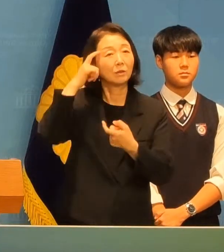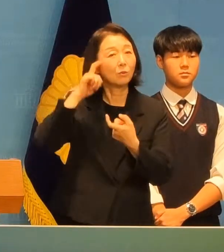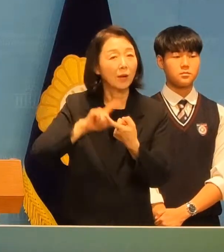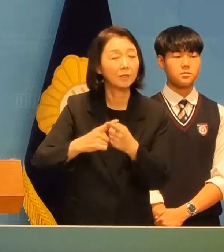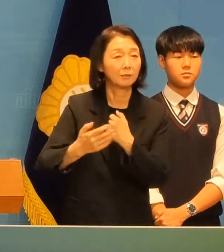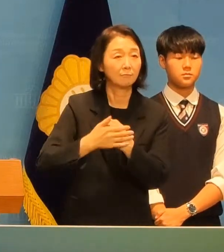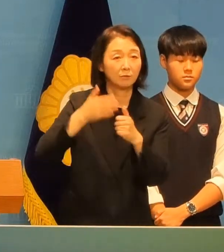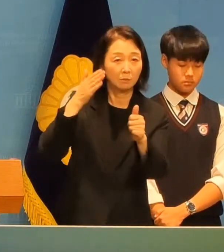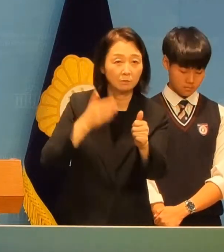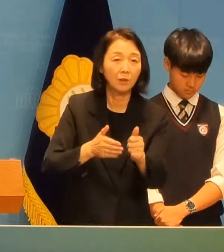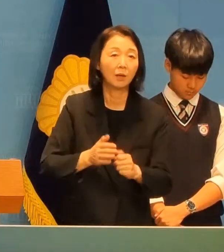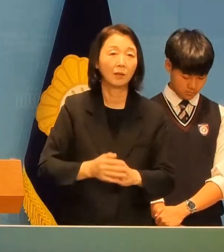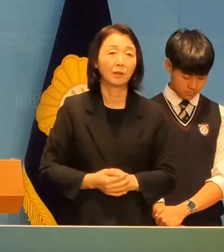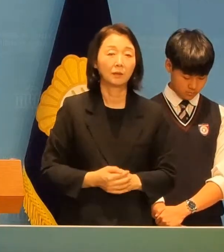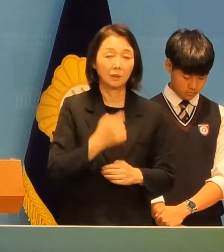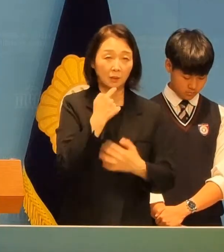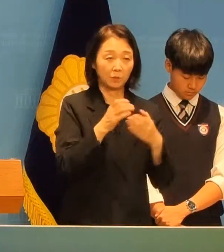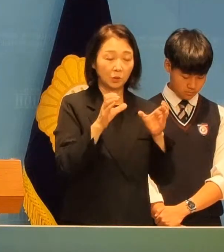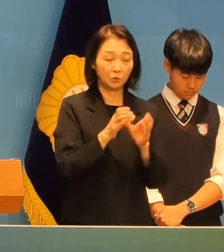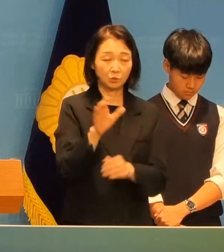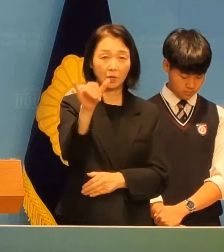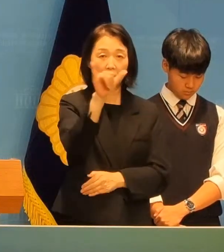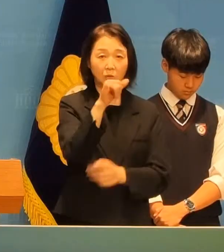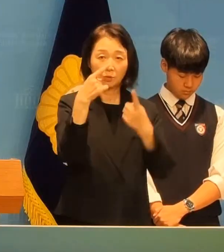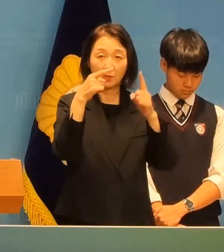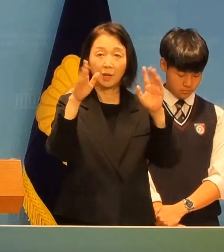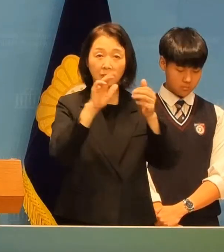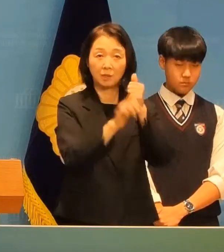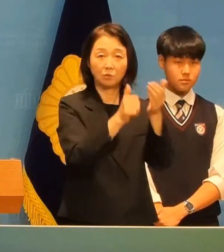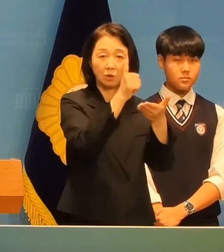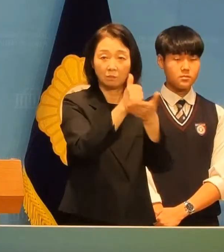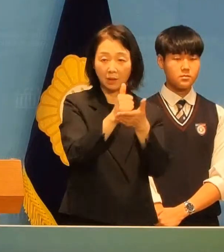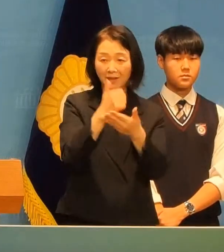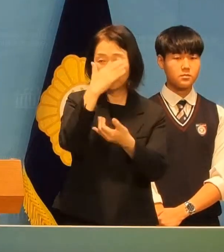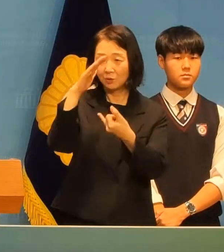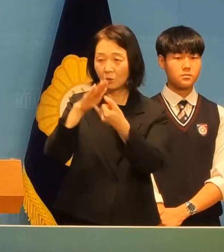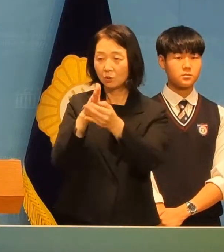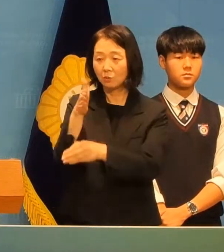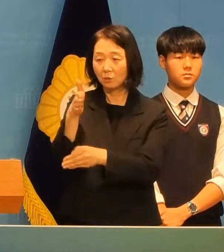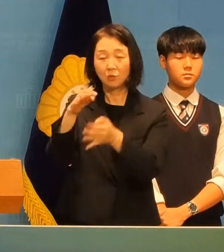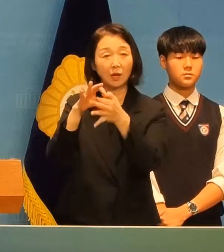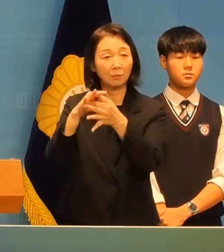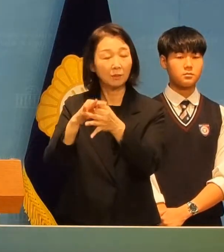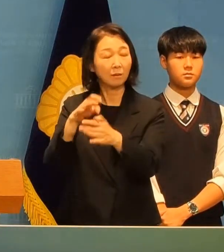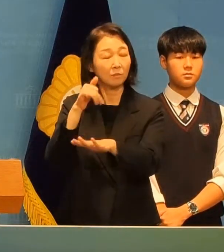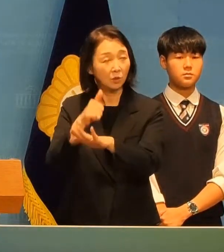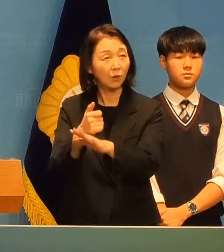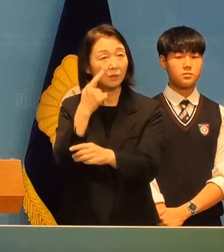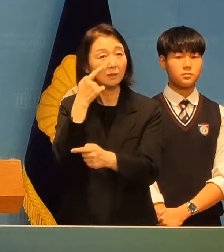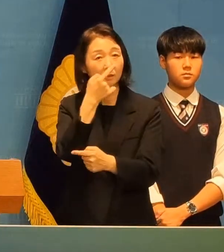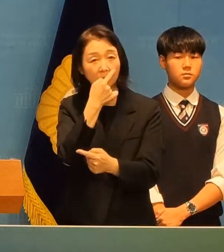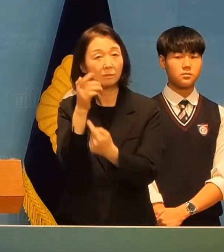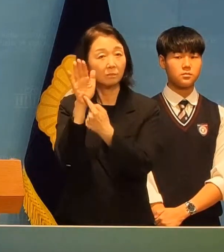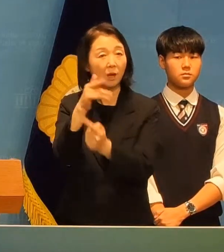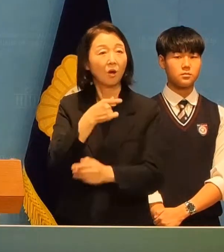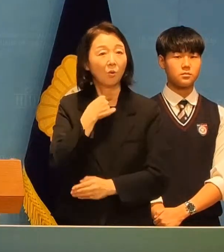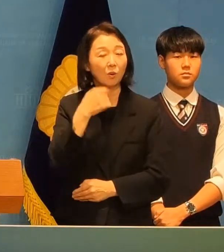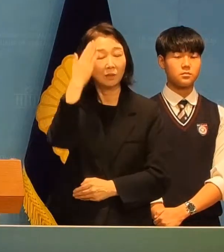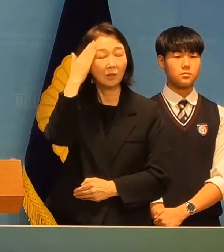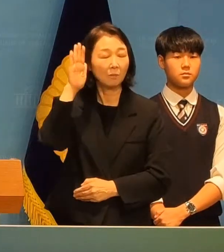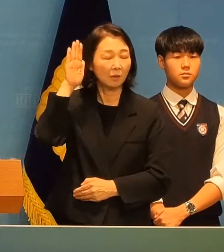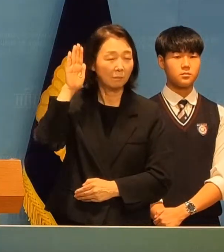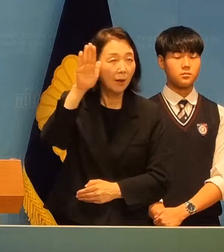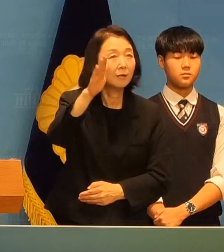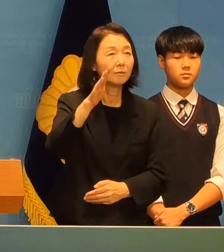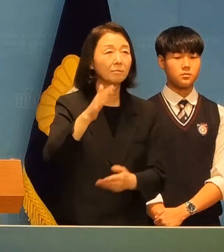부탁드립니다. 더불어민주당 전국대학생위원회는 청소년 특별분과와 함께 결과로서 증명하며 대한민국의 더 나은 내일을